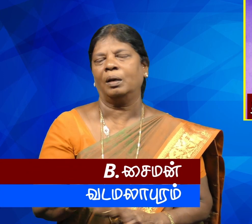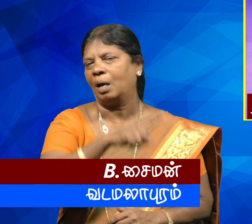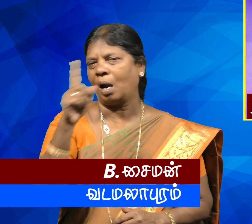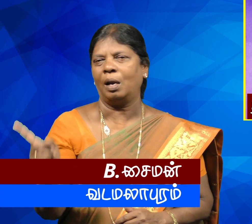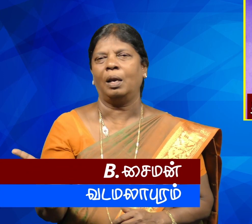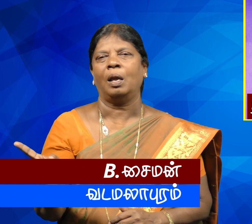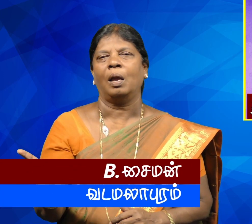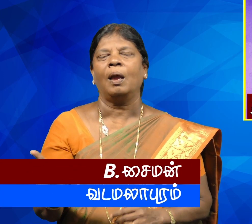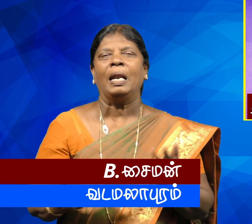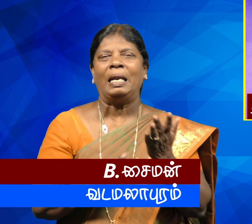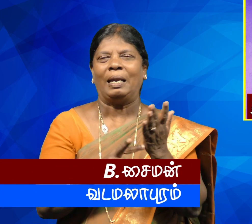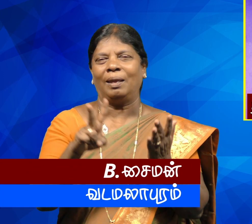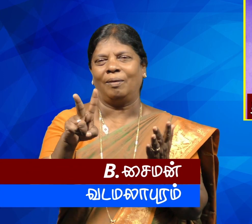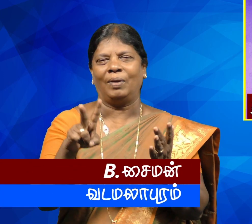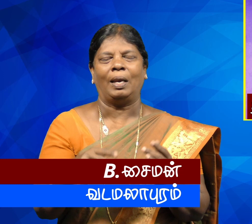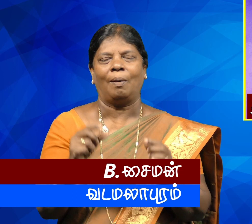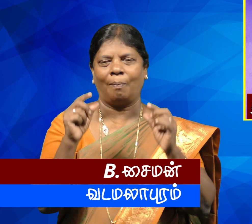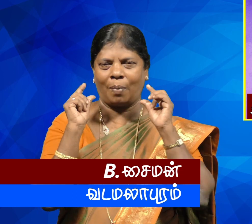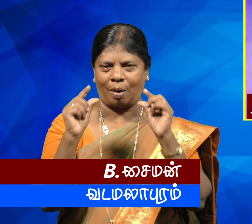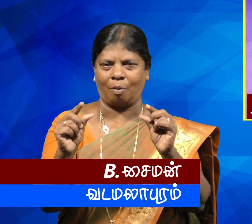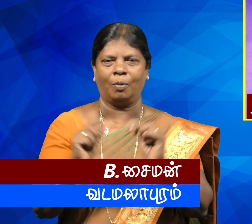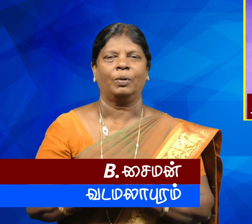இன்றைக்கு சமூக ஊடகங்கள்